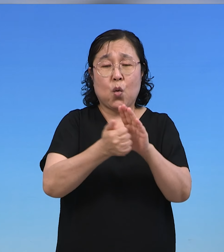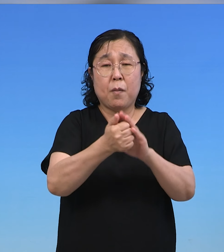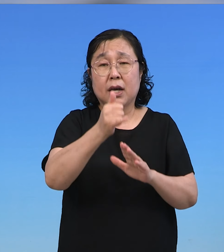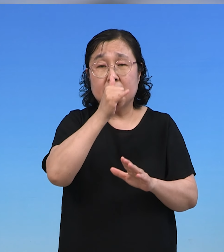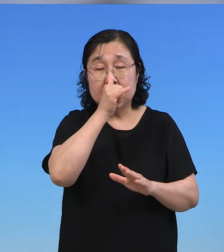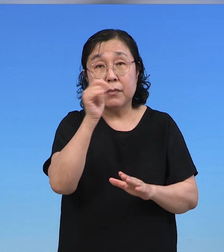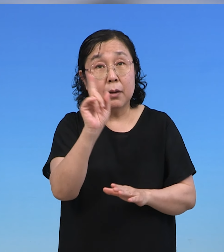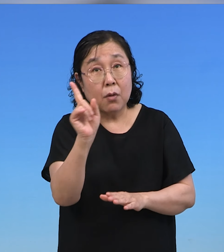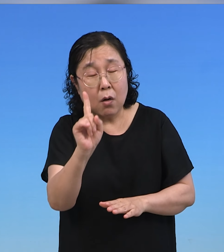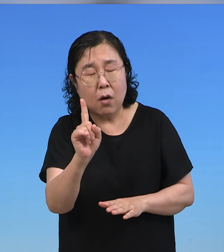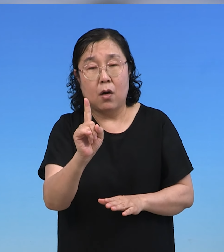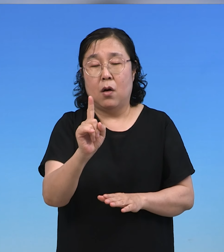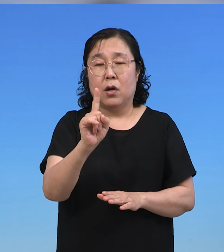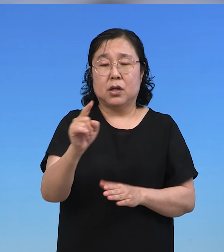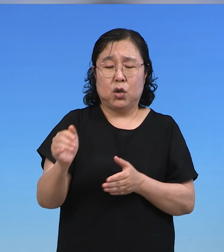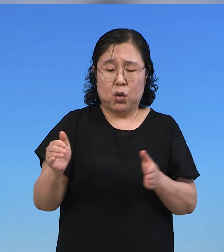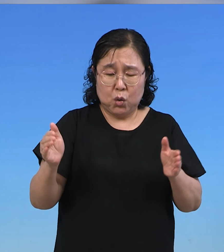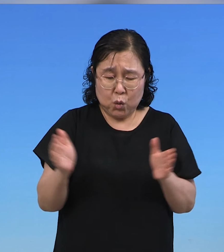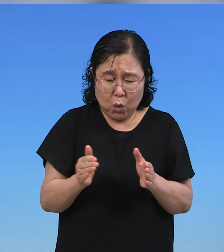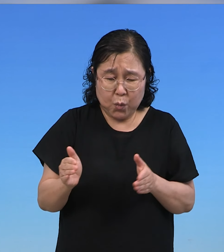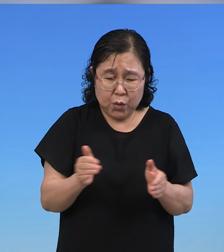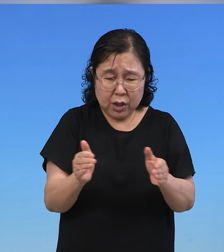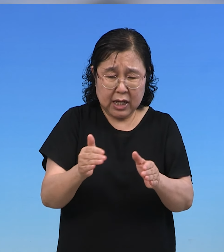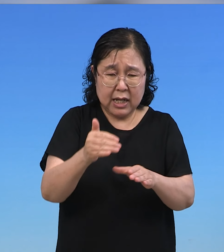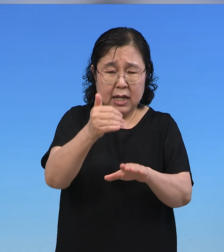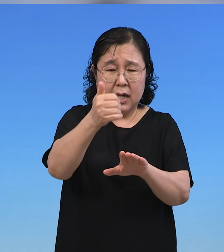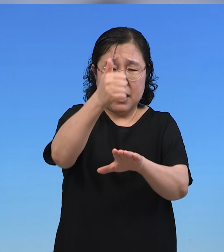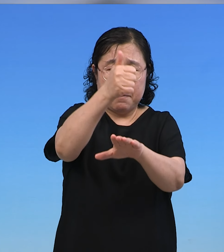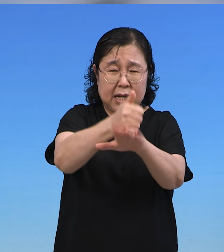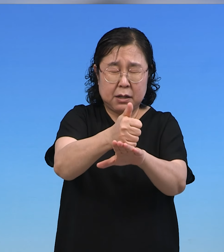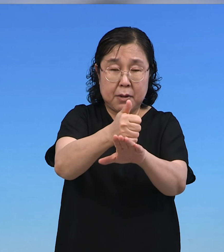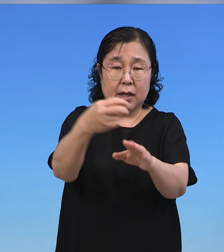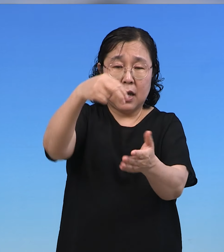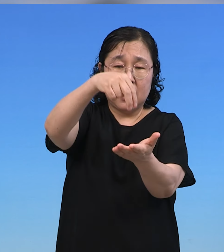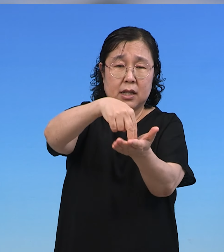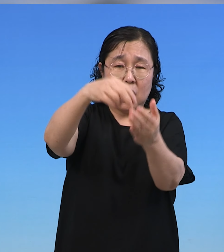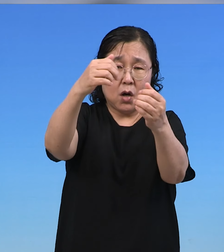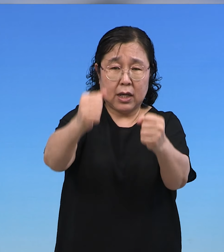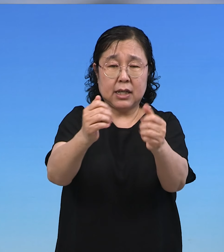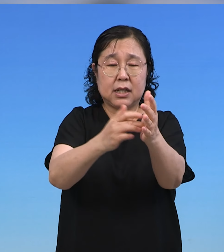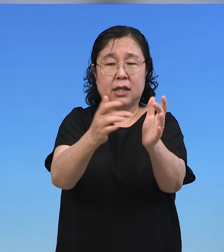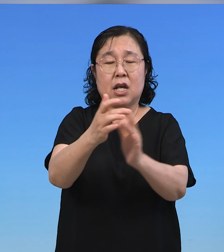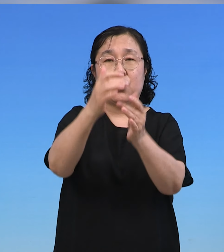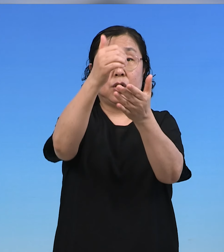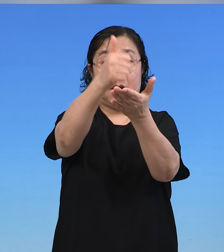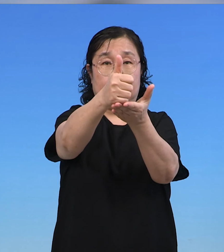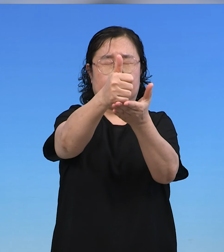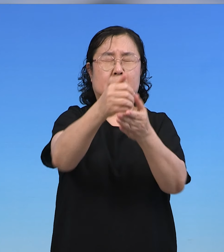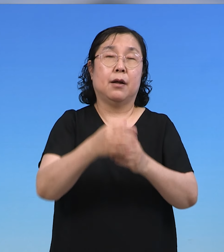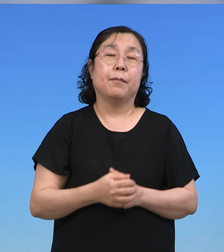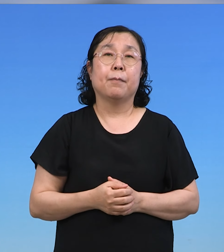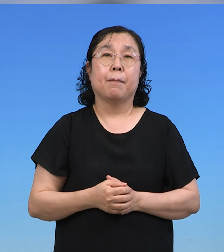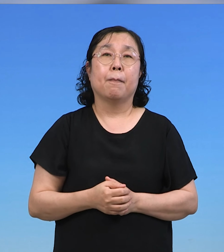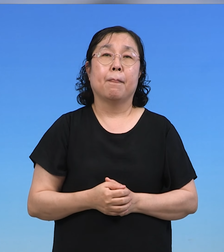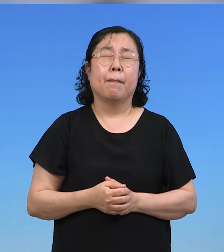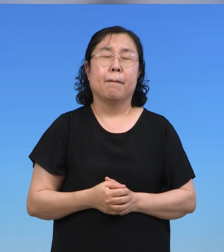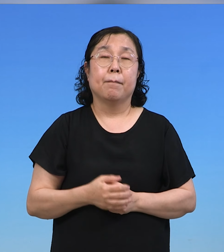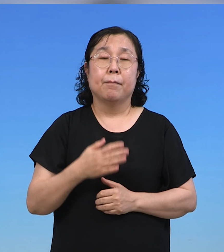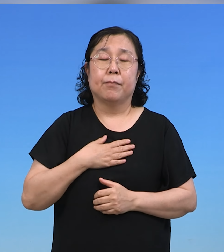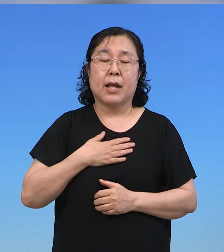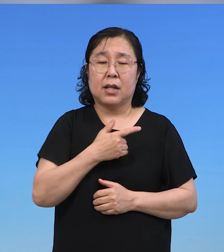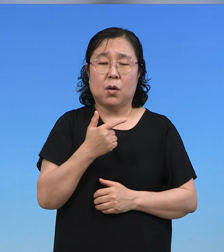예수 그리스도. 아까 그 영화 대사랑 똑같습니다. 아버지 이만하면 나 잘 살았지. 근데